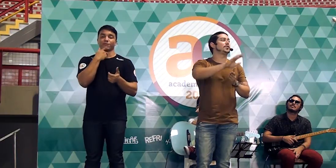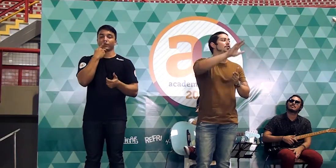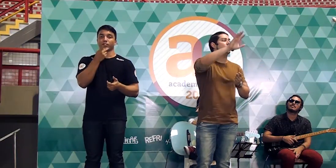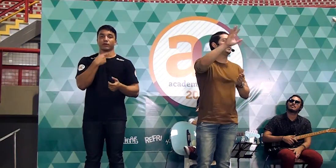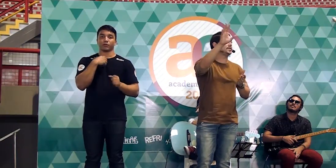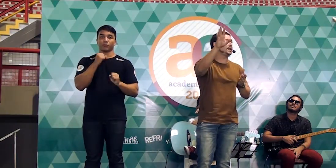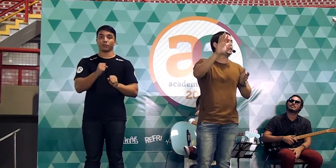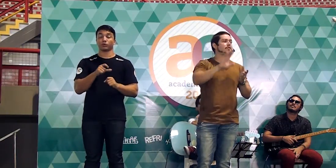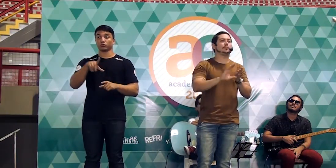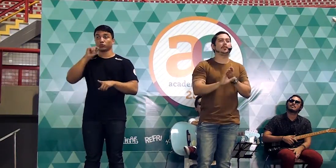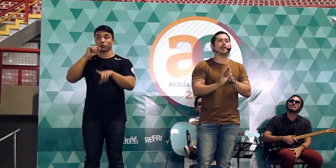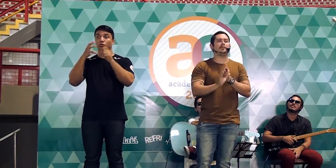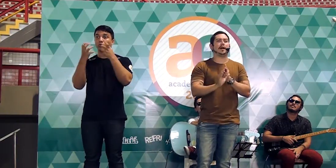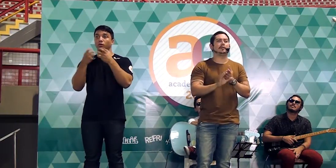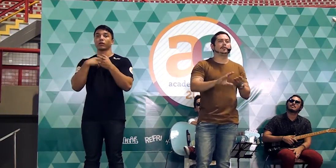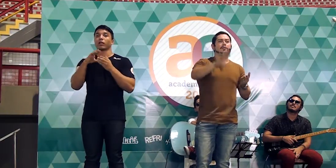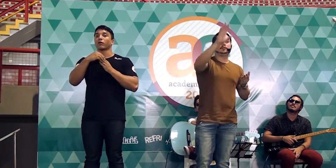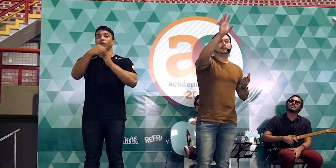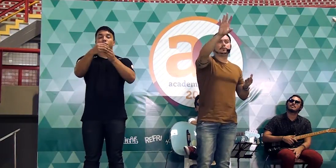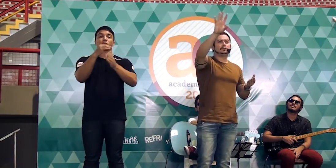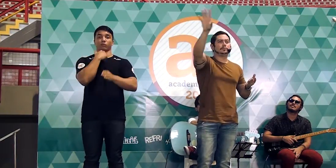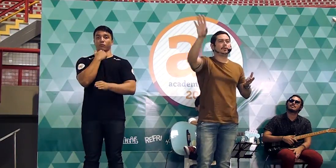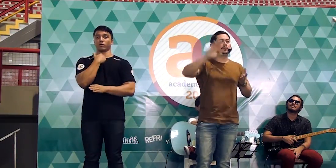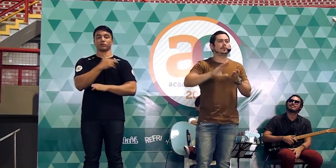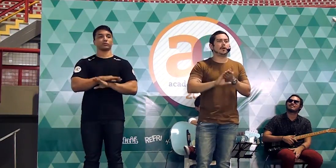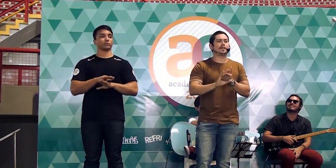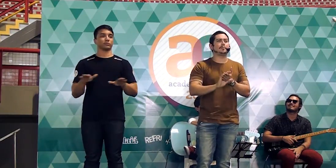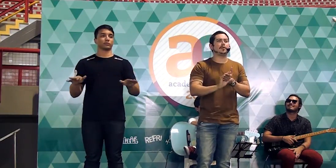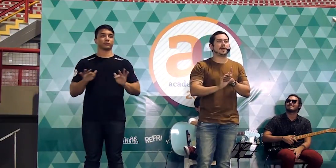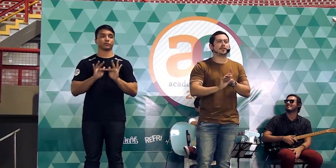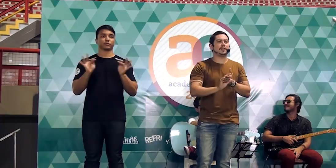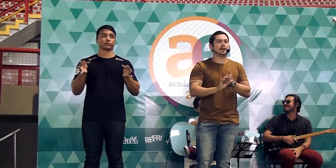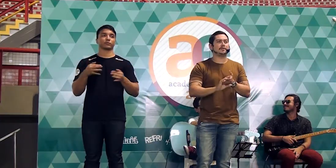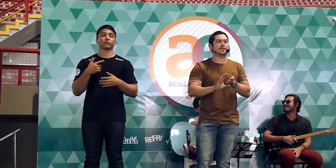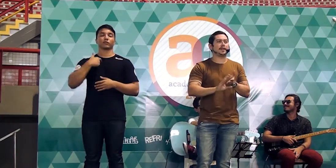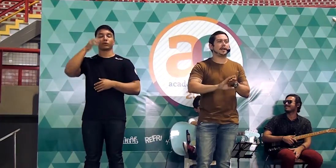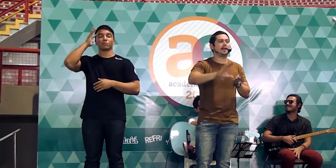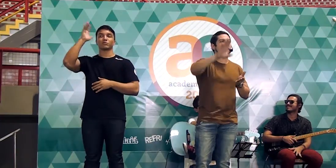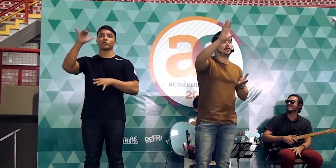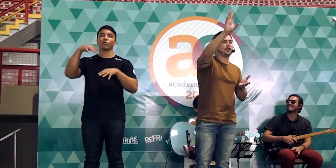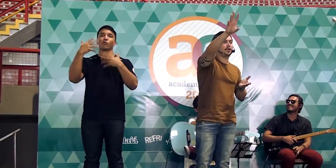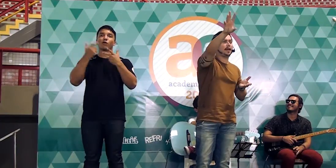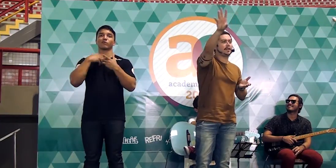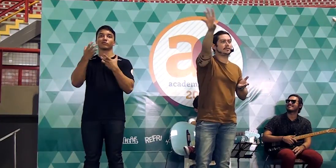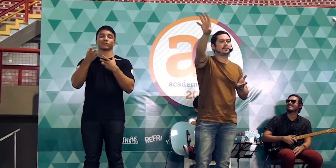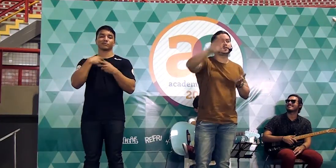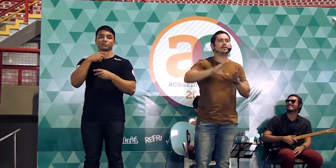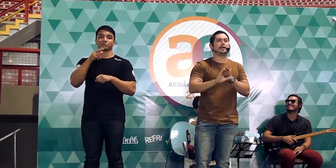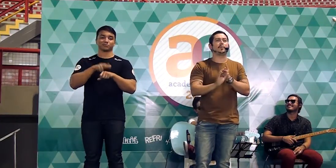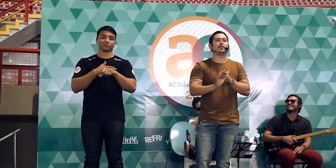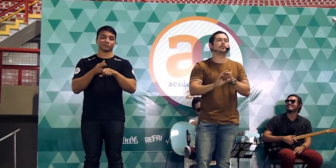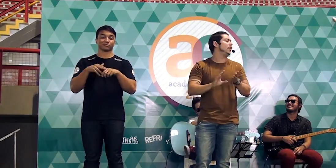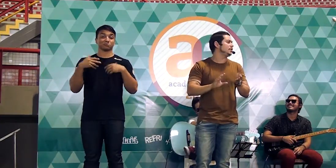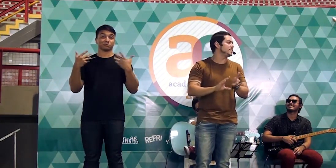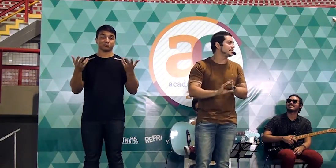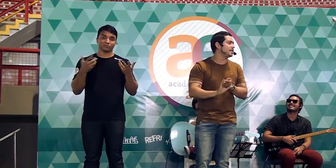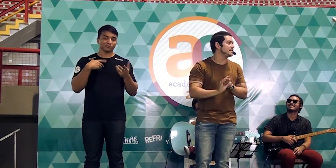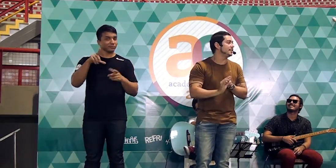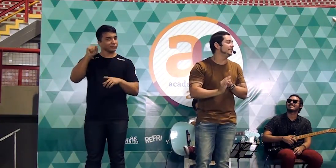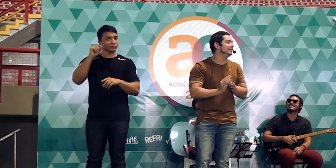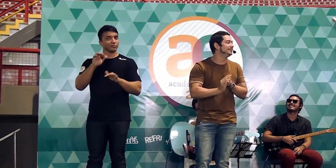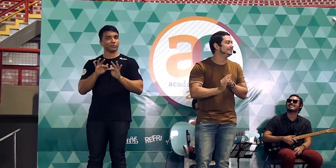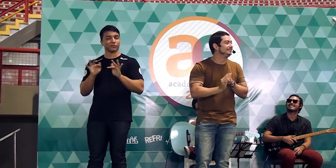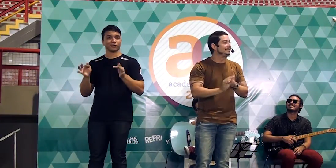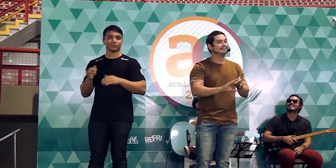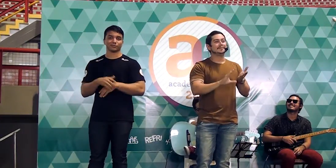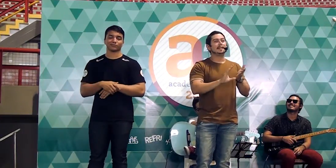assim, você pode escolher o que você quiser, só não pode levar. Pronto. Qual o sabor imaginário que você quer? Eu quero chocolate com não sei o que. Pronto. Ótima escolha,